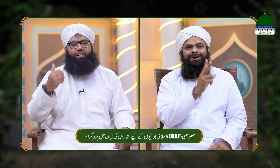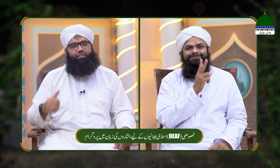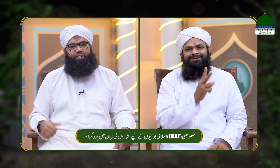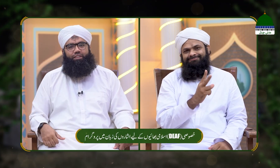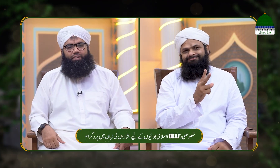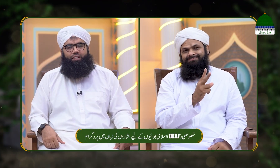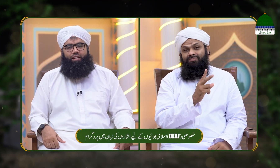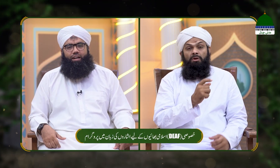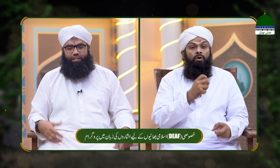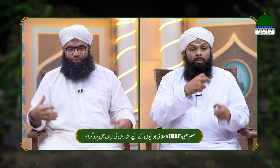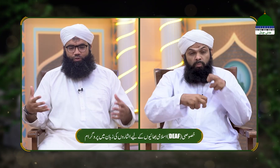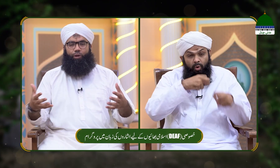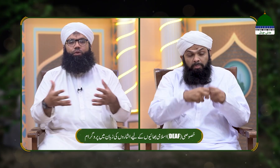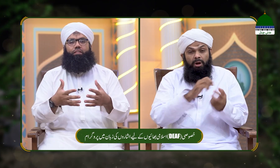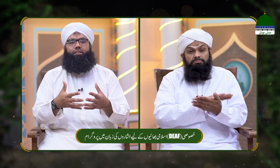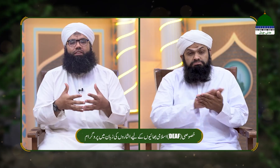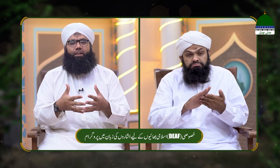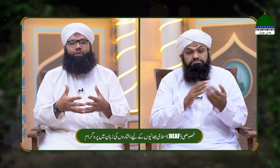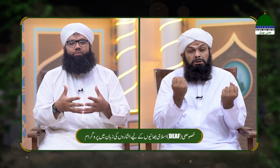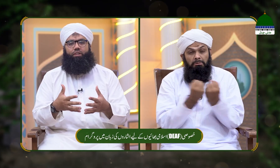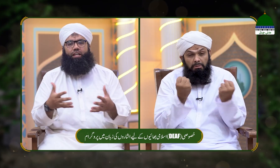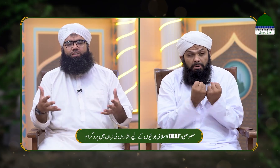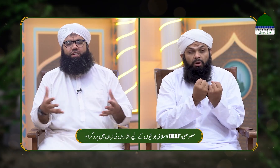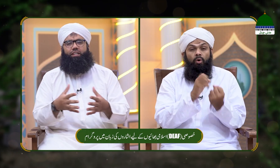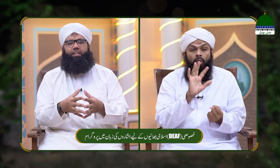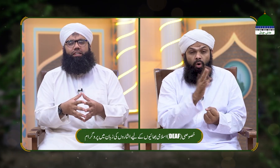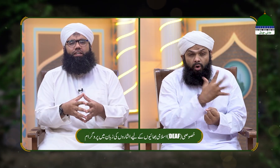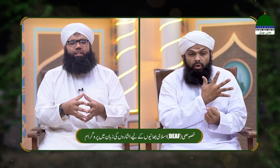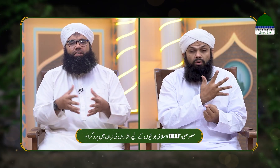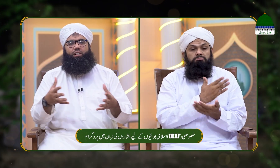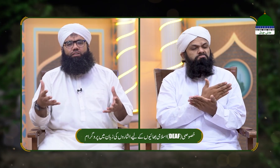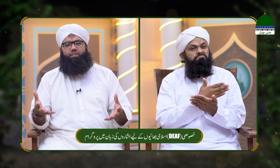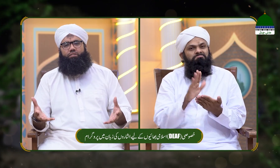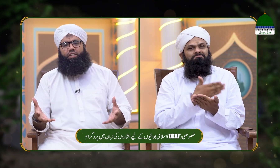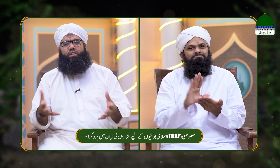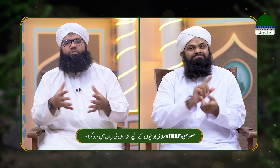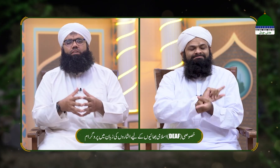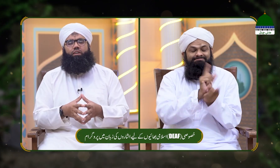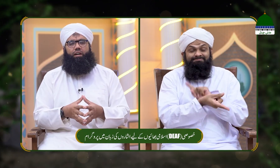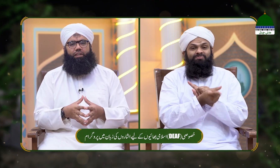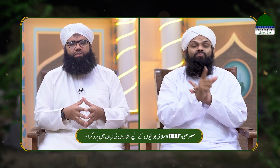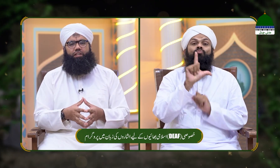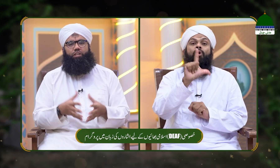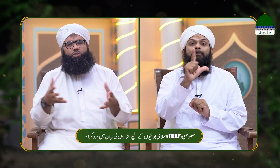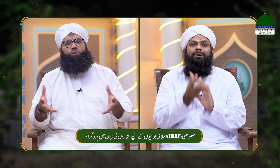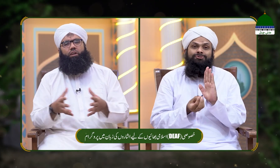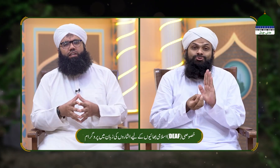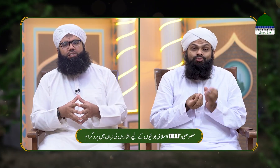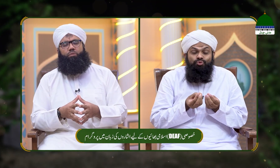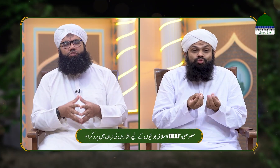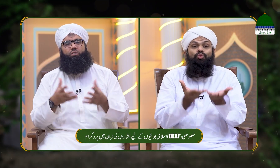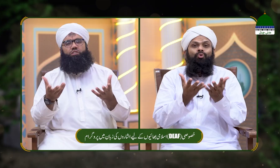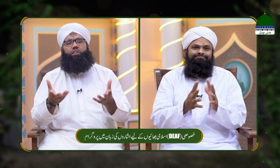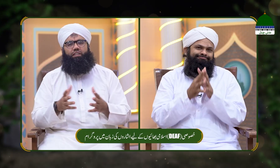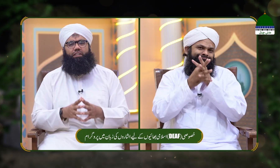بدل جائے۔ اکثر آج جو وہ گھروں کے اندر اگر ہم لڑائی جھگڑے کی یا دیگر حوالے سے رنجشوں کے حوالے